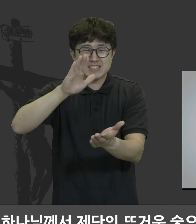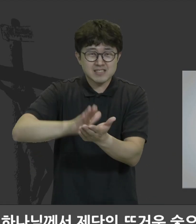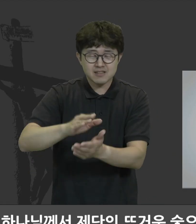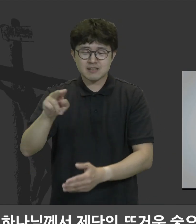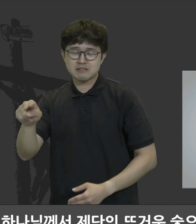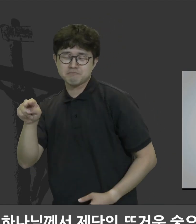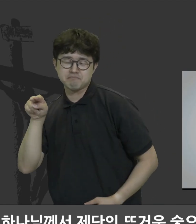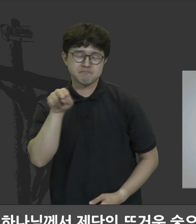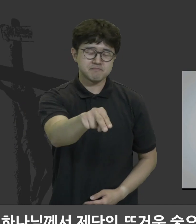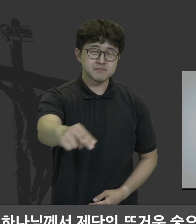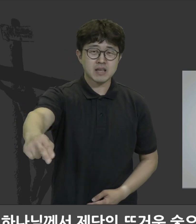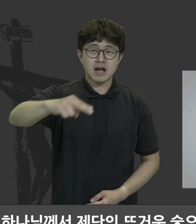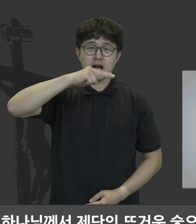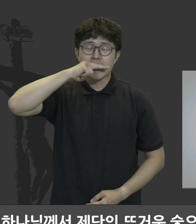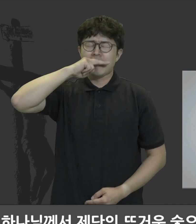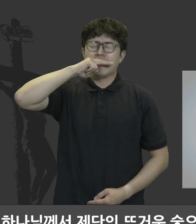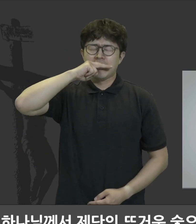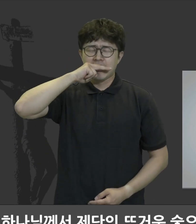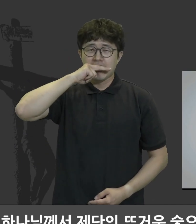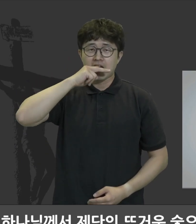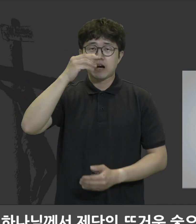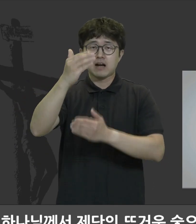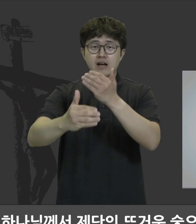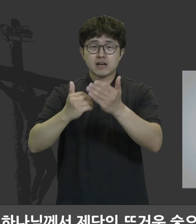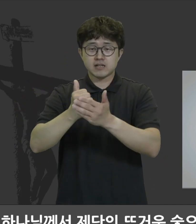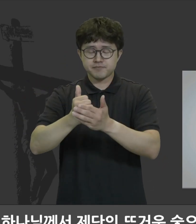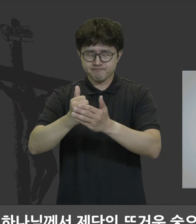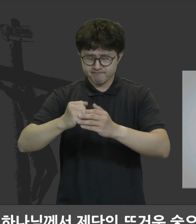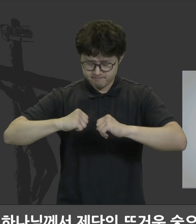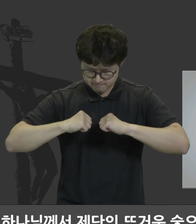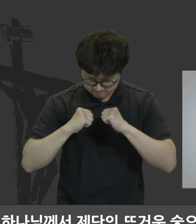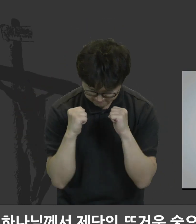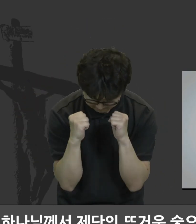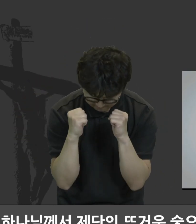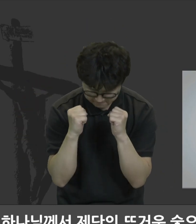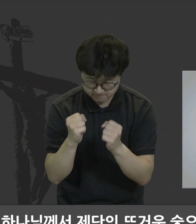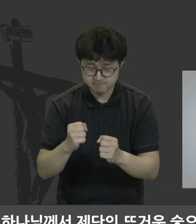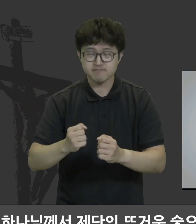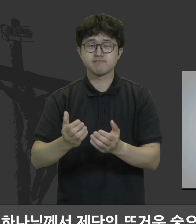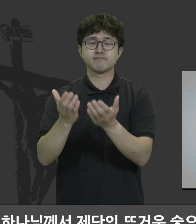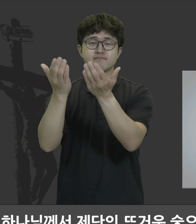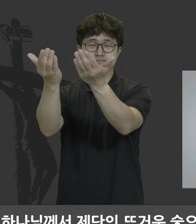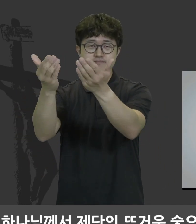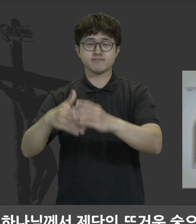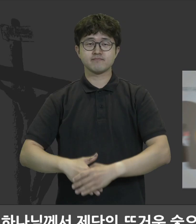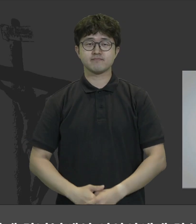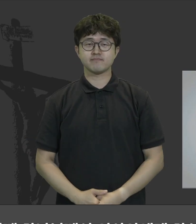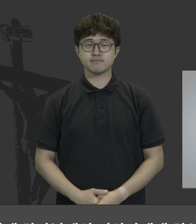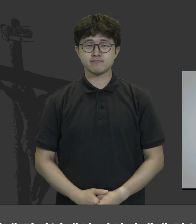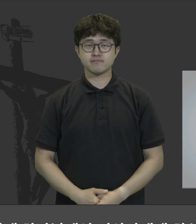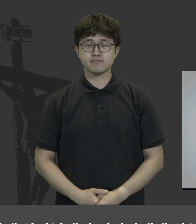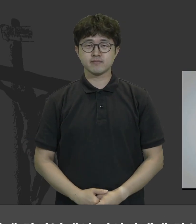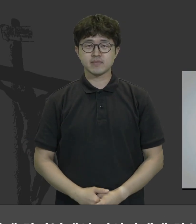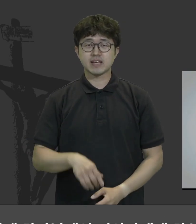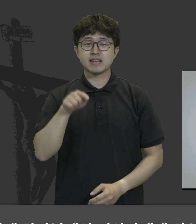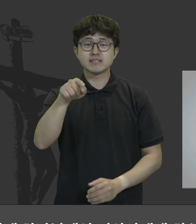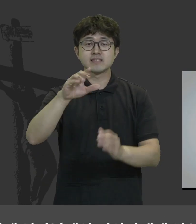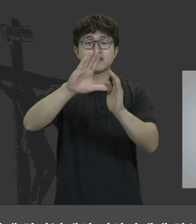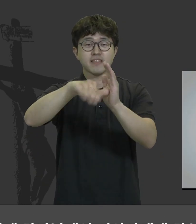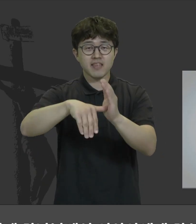이사야를 정결케 해주시자 이사야는 하나님께 자신을 내어놓습니다. 이때 하나님께서 이사야에게